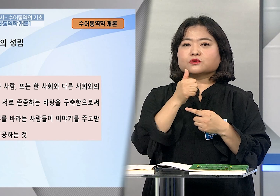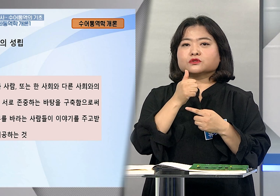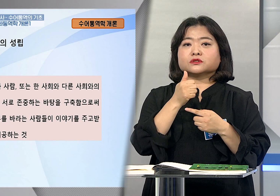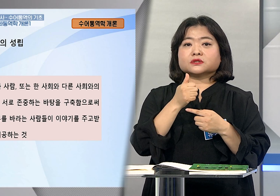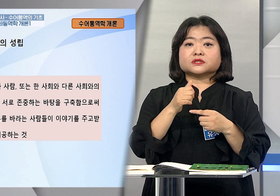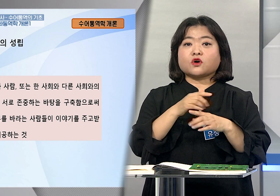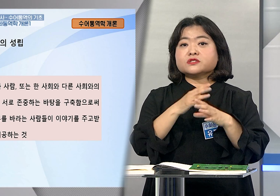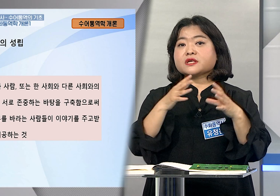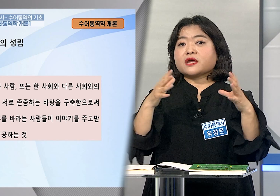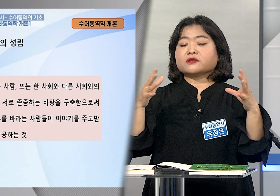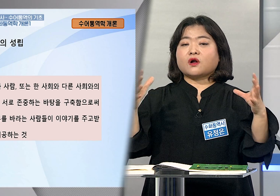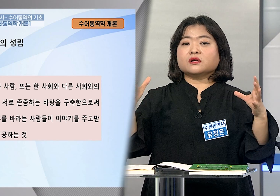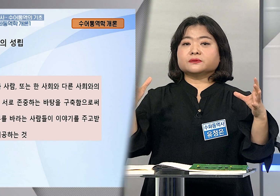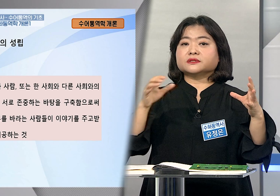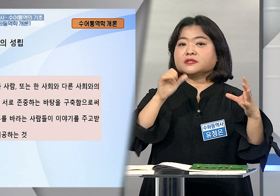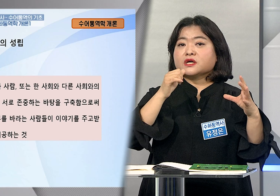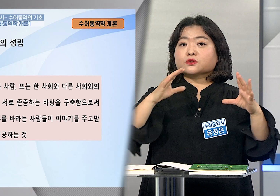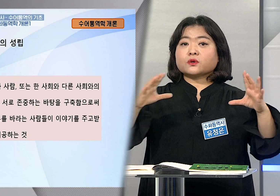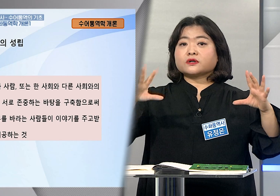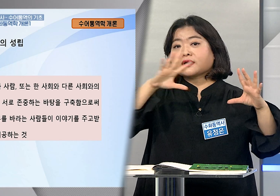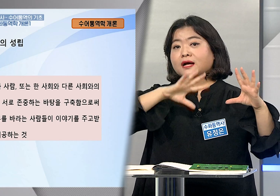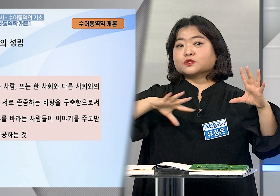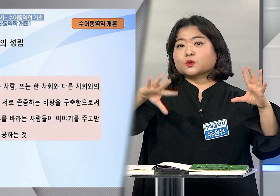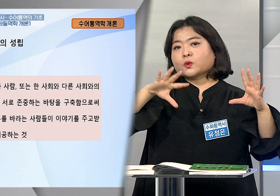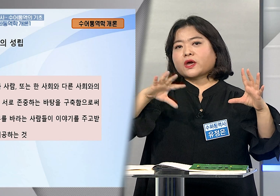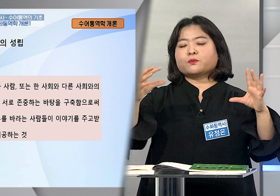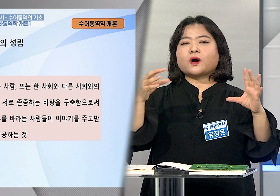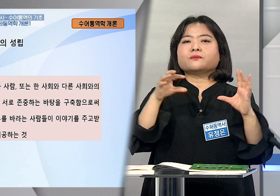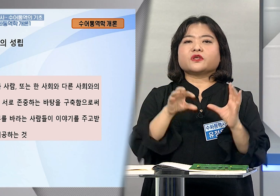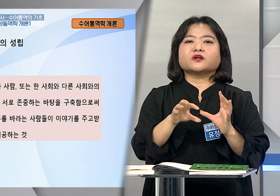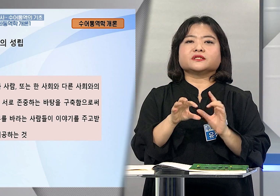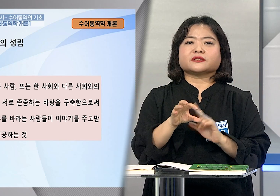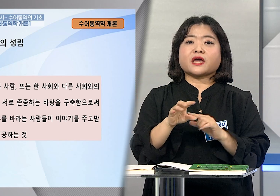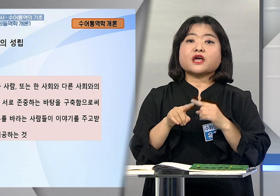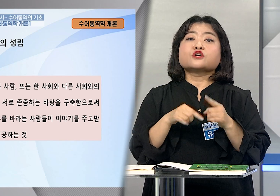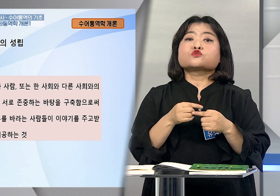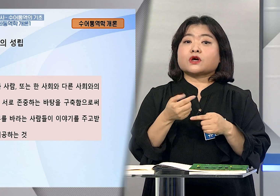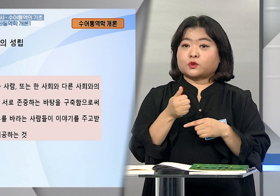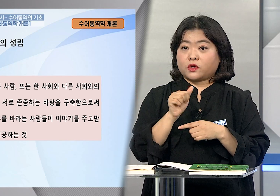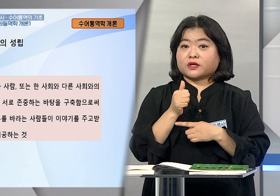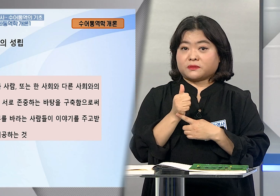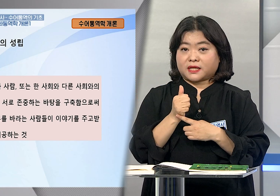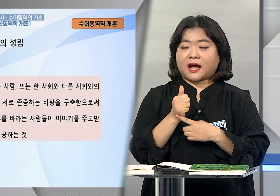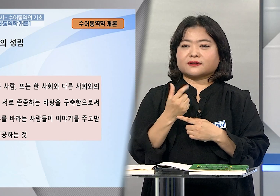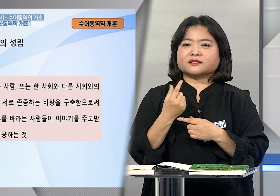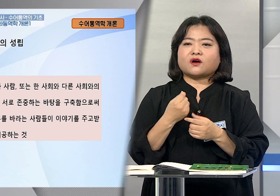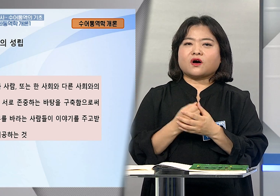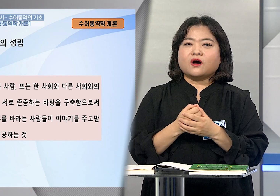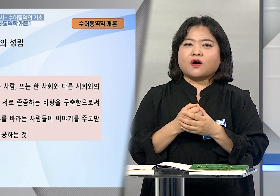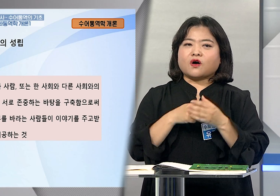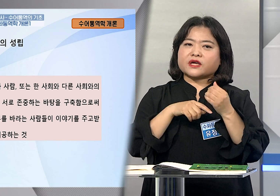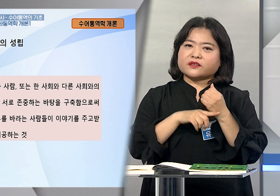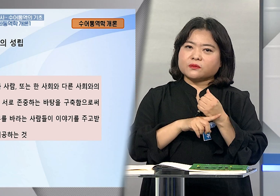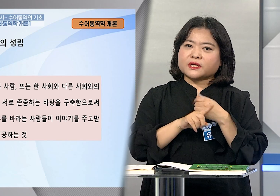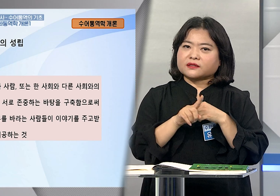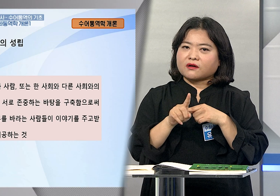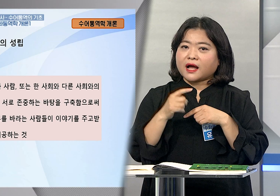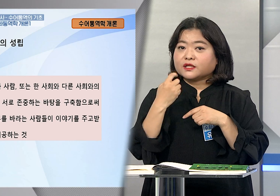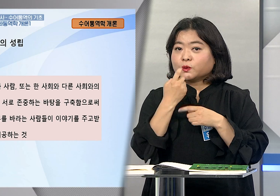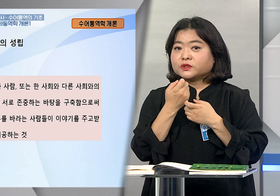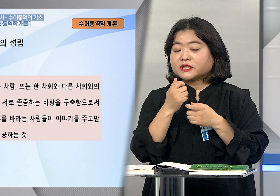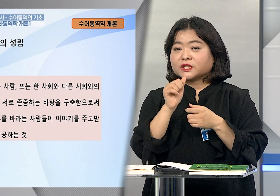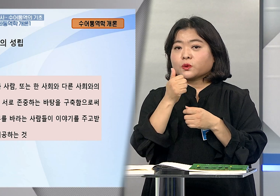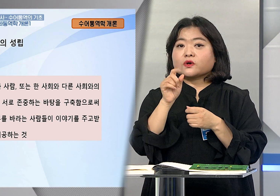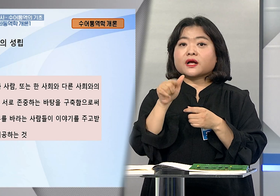통역도 결국은 전체의 넓은 통역학 속에 포함되어 있는 게 수화 통역입니다. 그래서